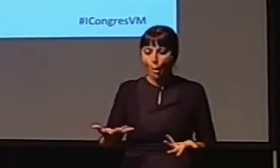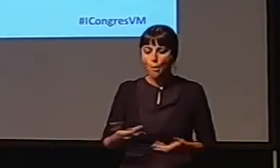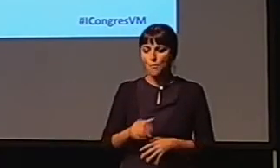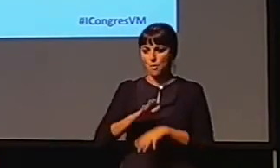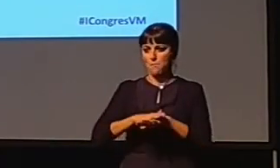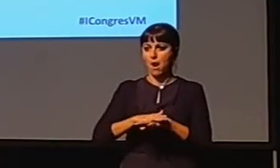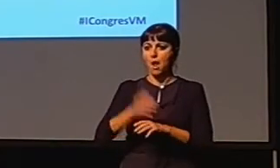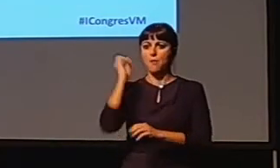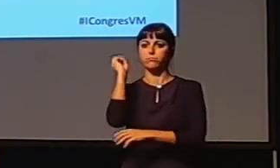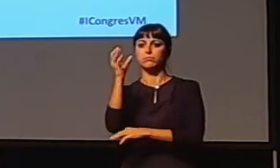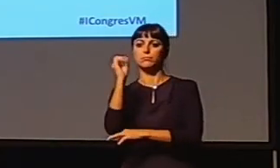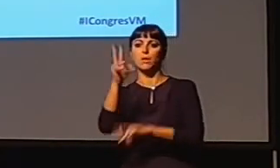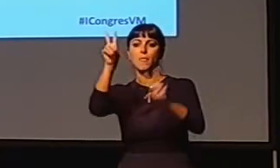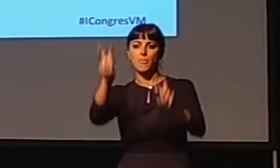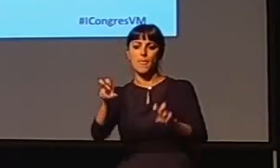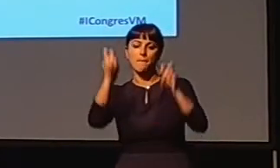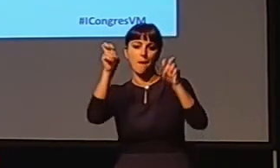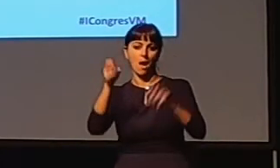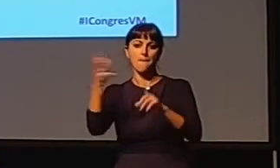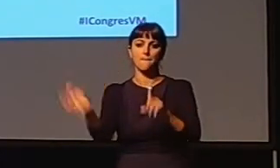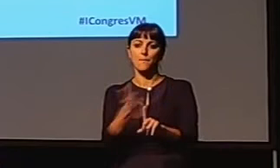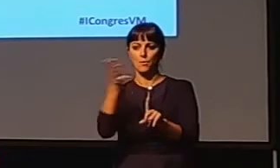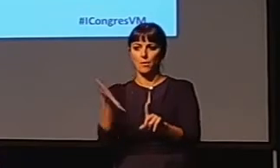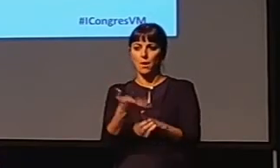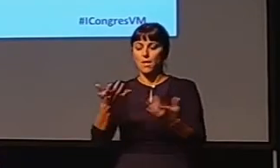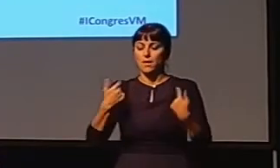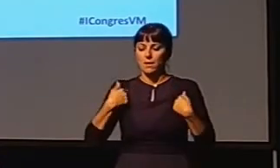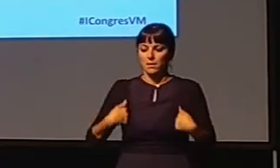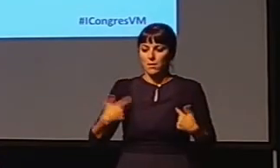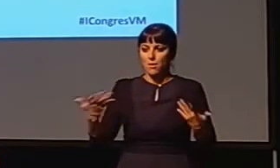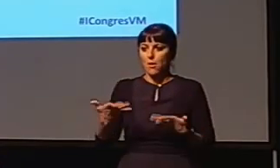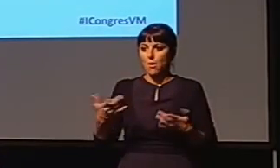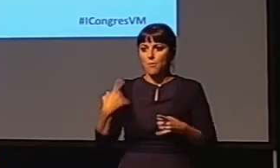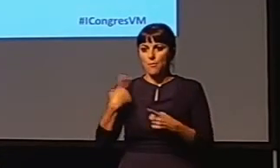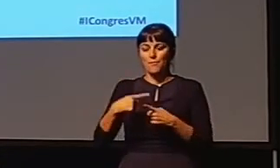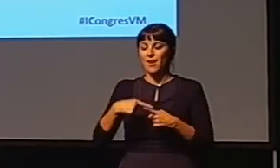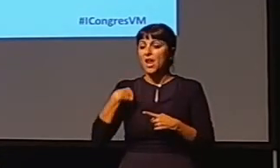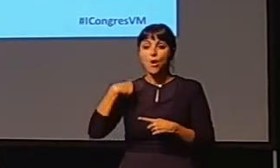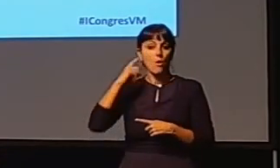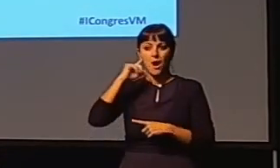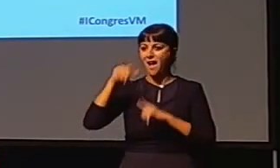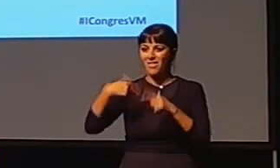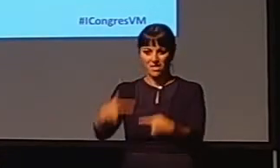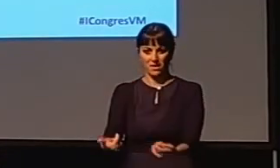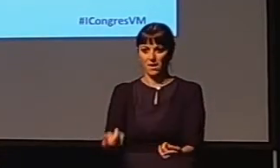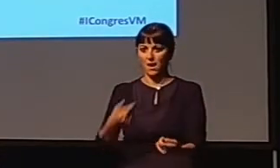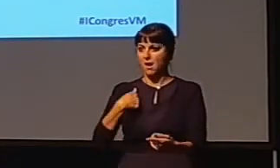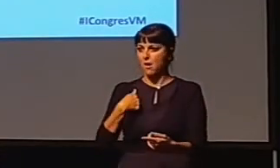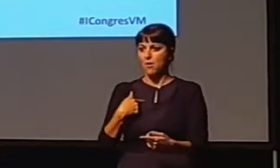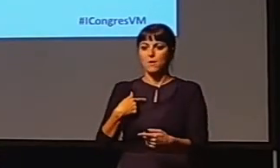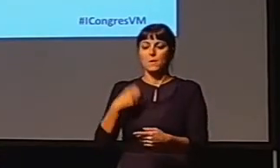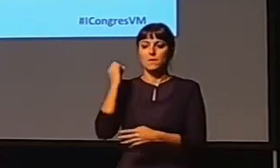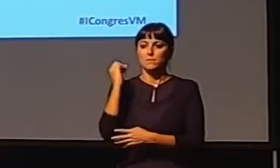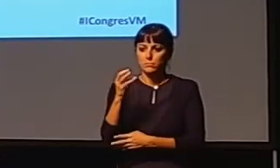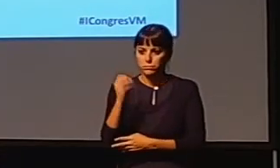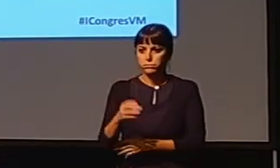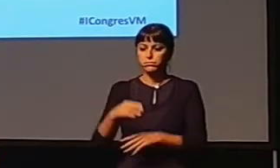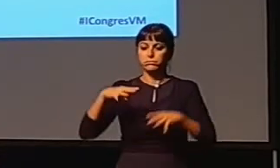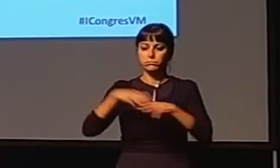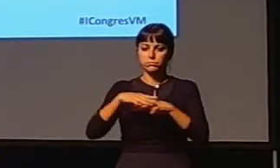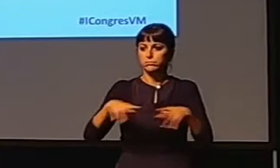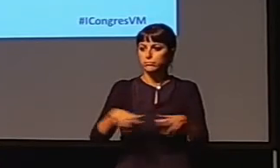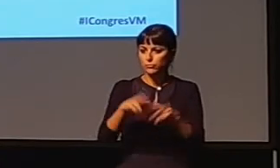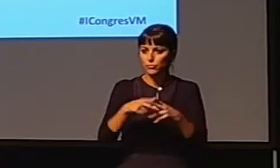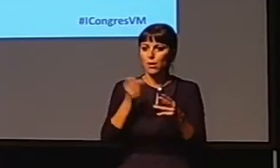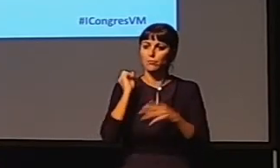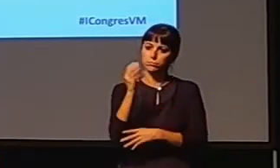parlant de violència, perquè jo m'estic exposant cada dia. M'estic exposant cada dia en les xarxes, m'estic exposant